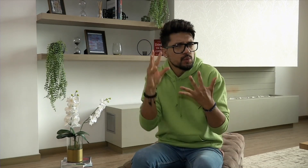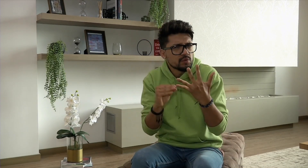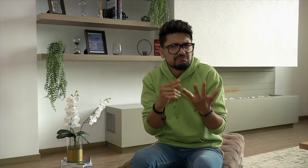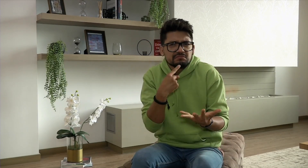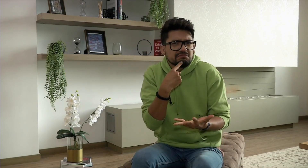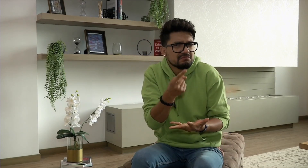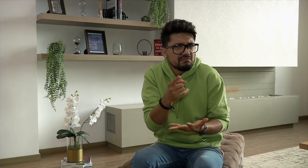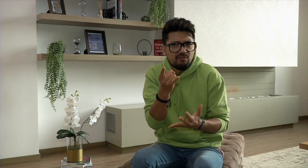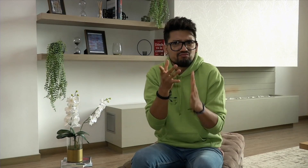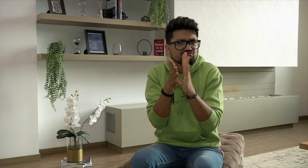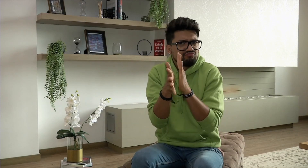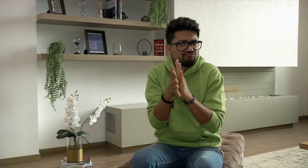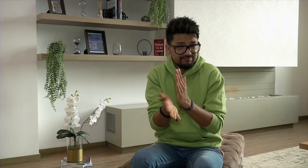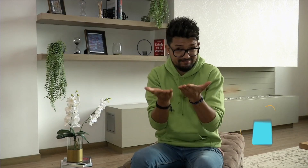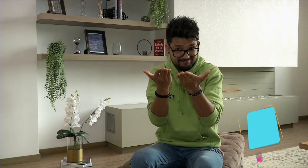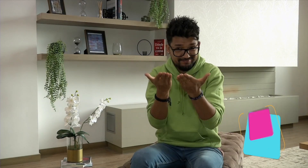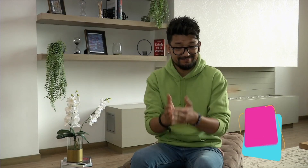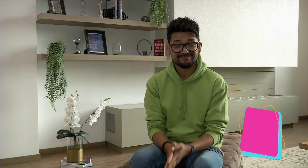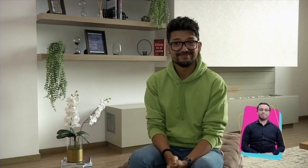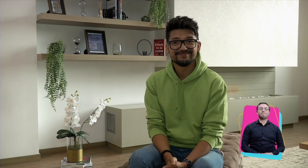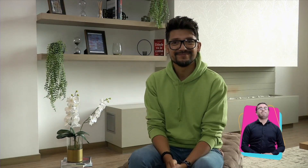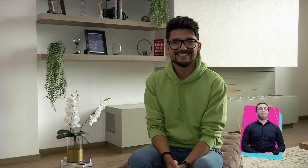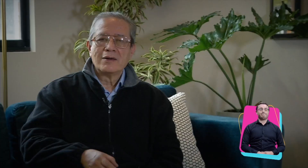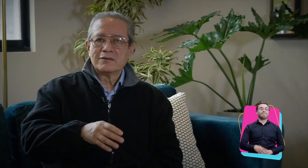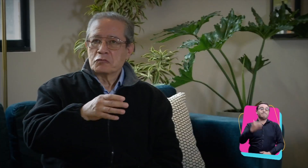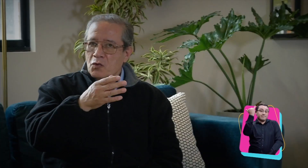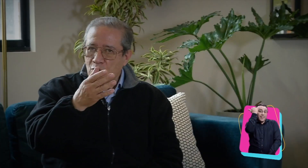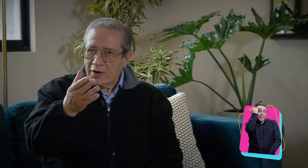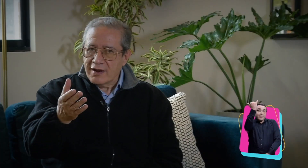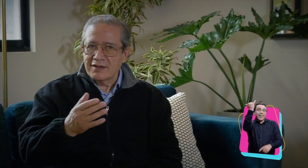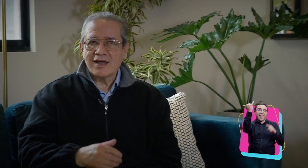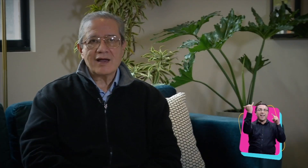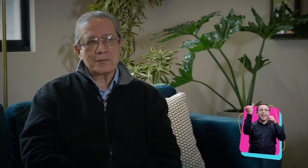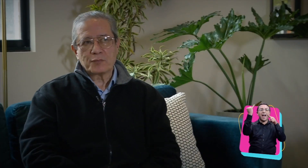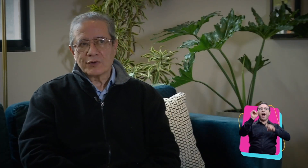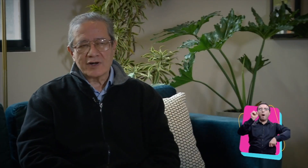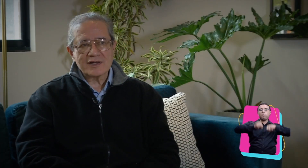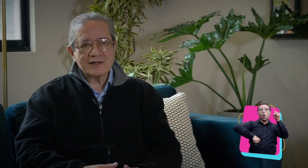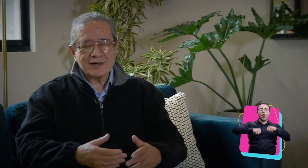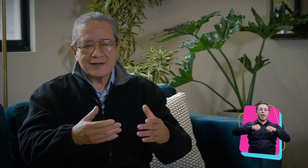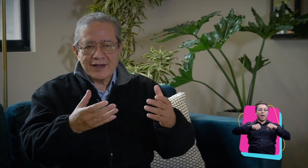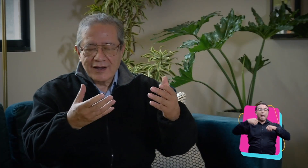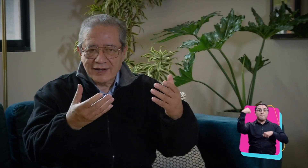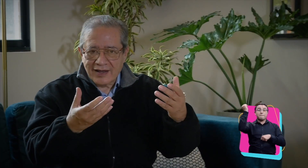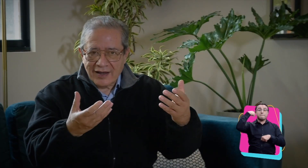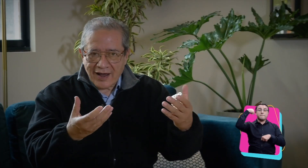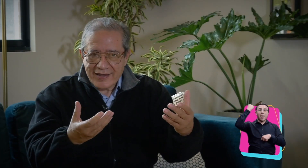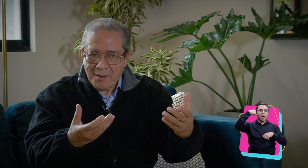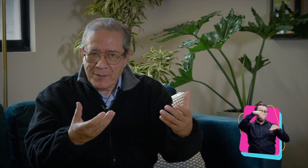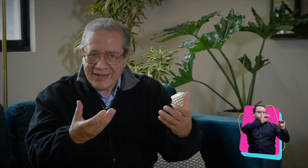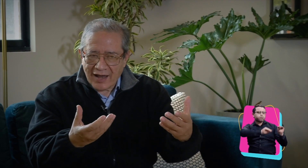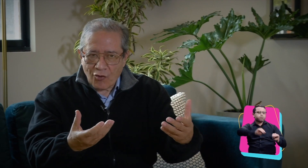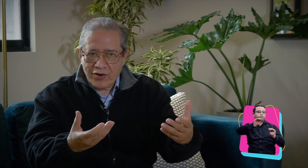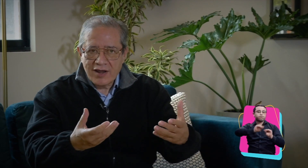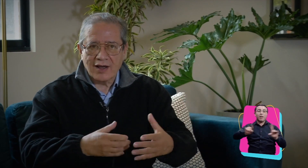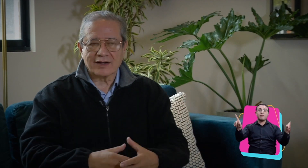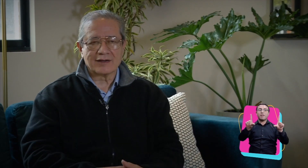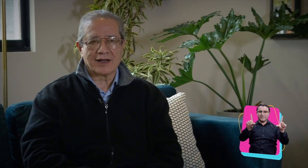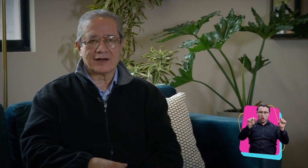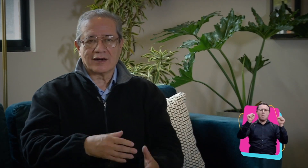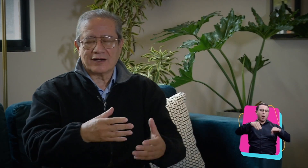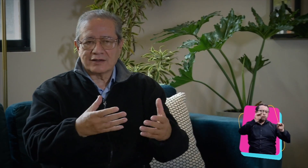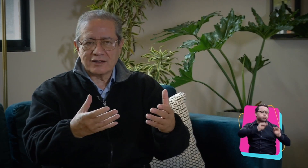quieras compartir con nuestros televidentes. Una idea podría ser que haya